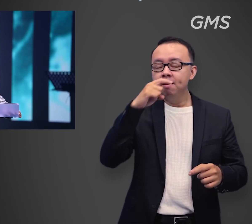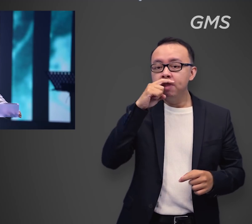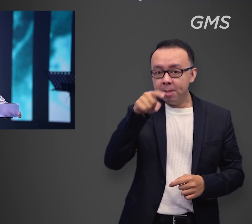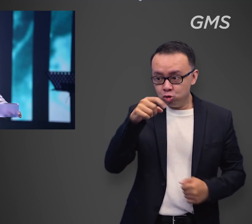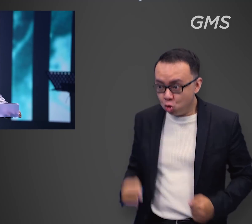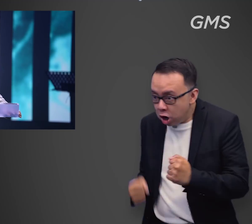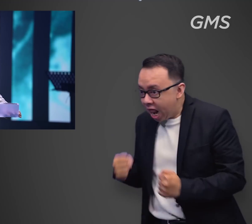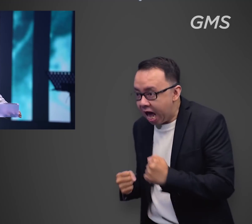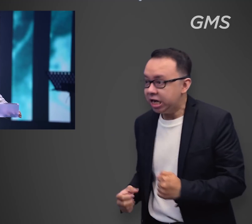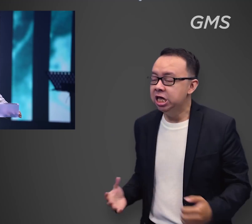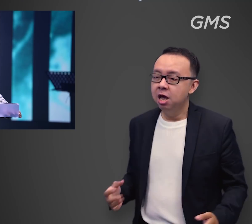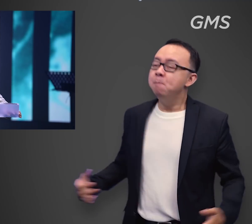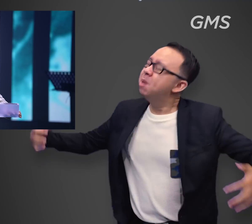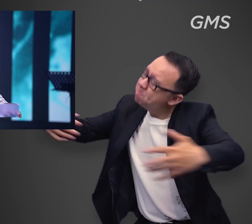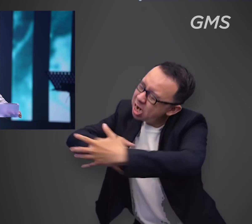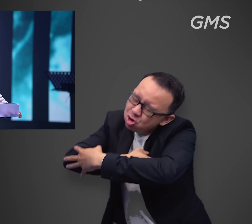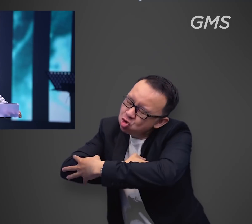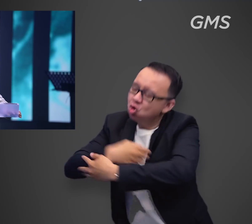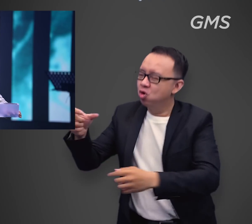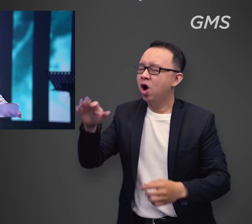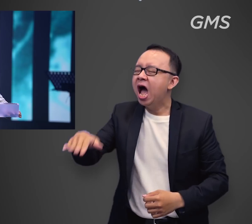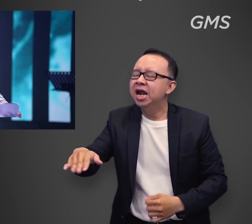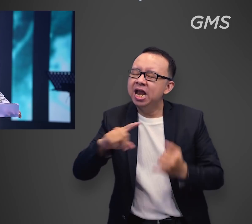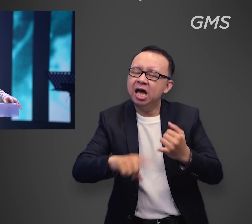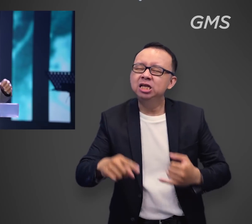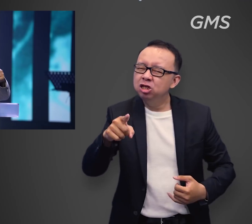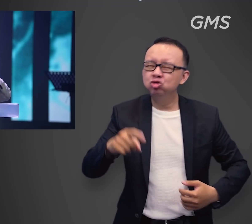Wow. Saya melihat keajaiban kasih Tuhan ini, saudara.